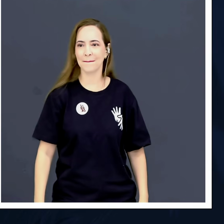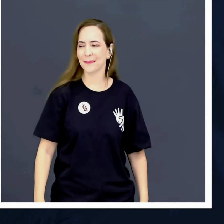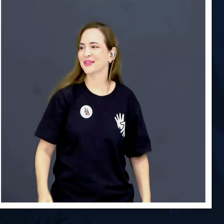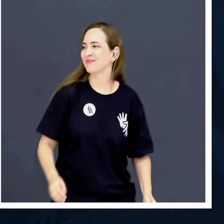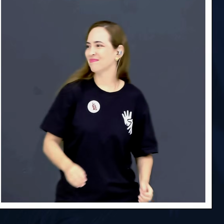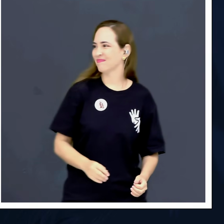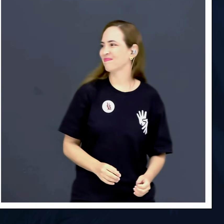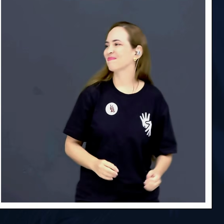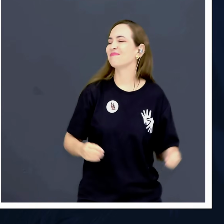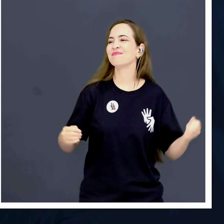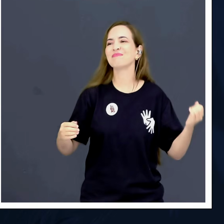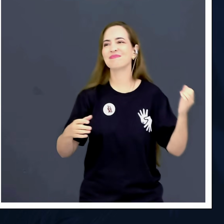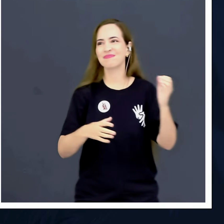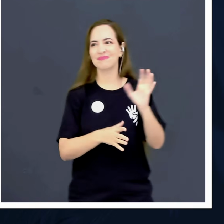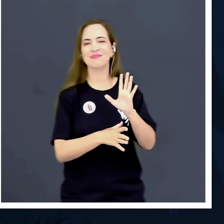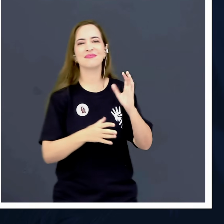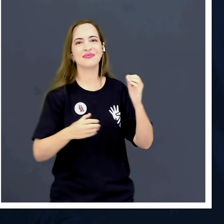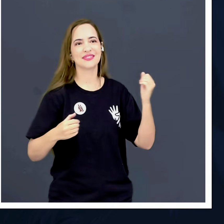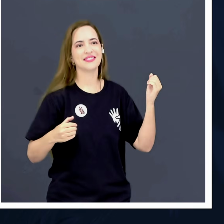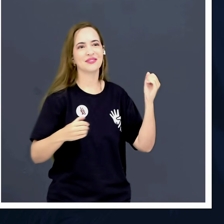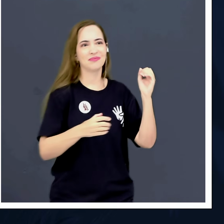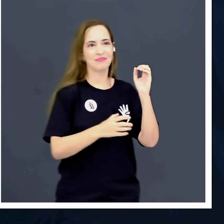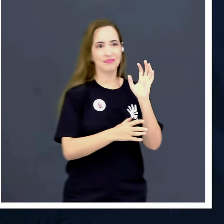Assim nas palmas.